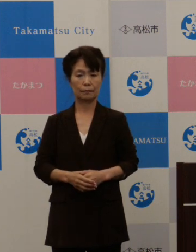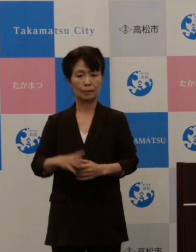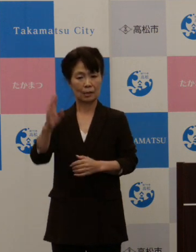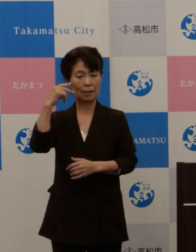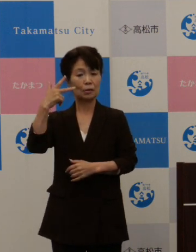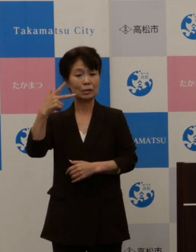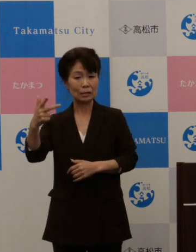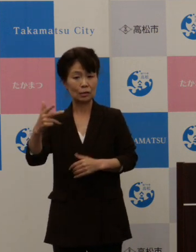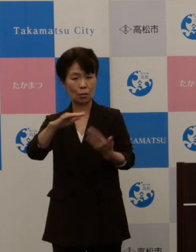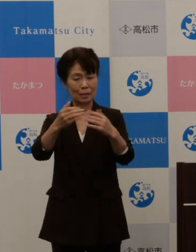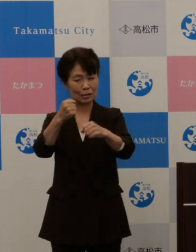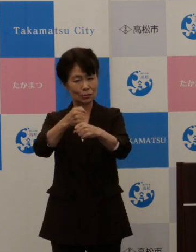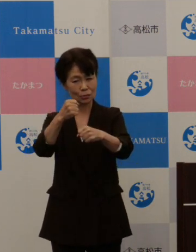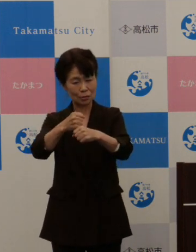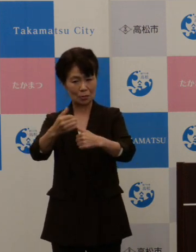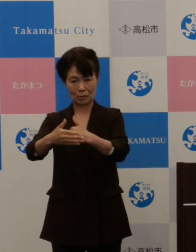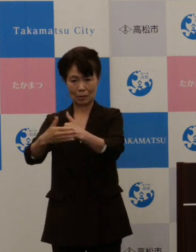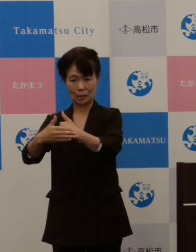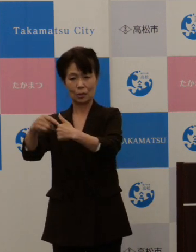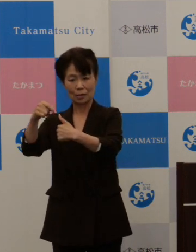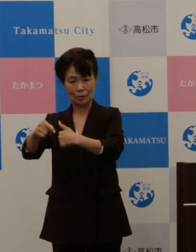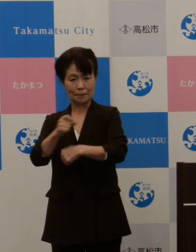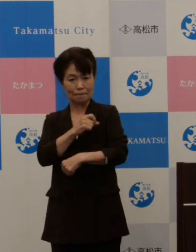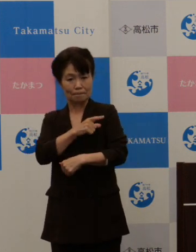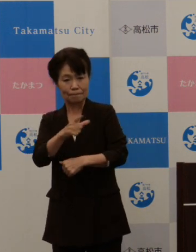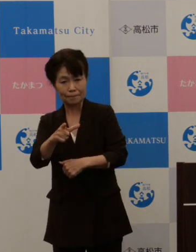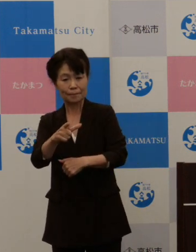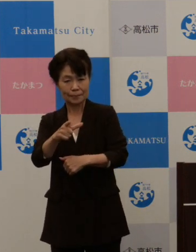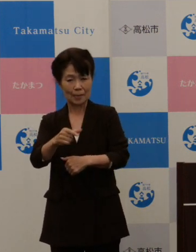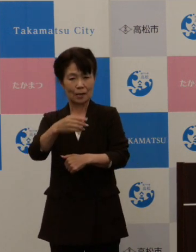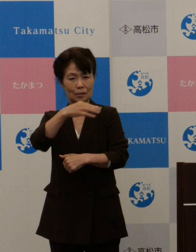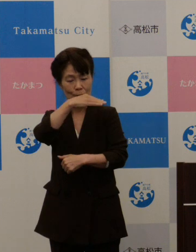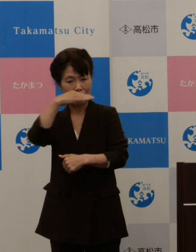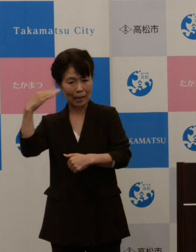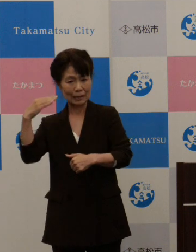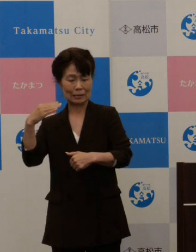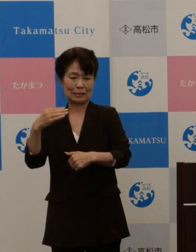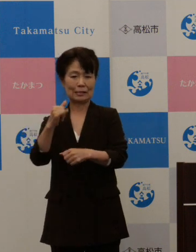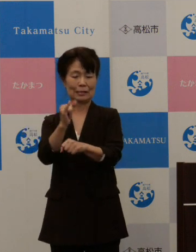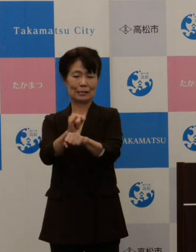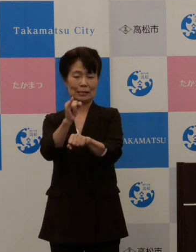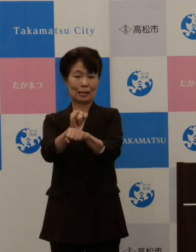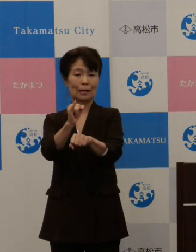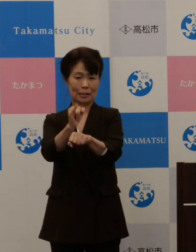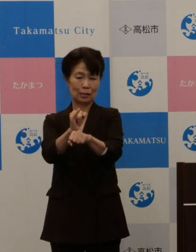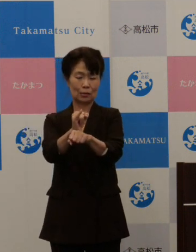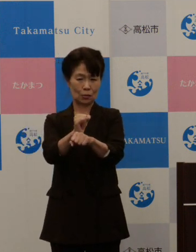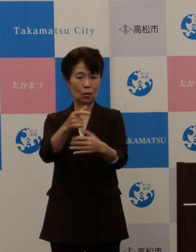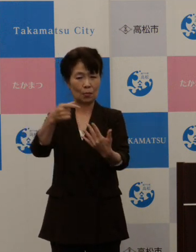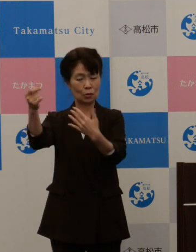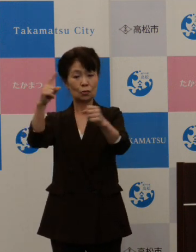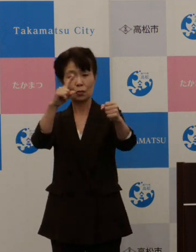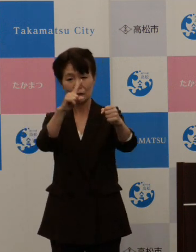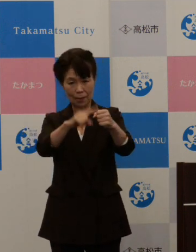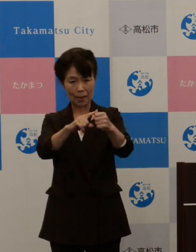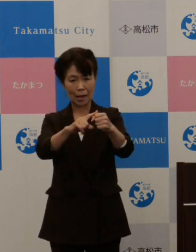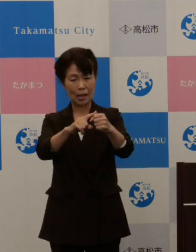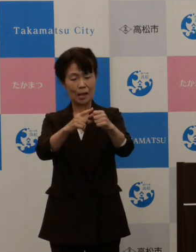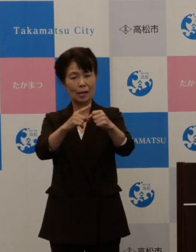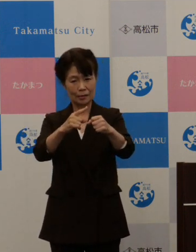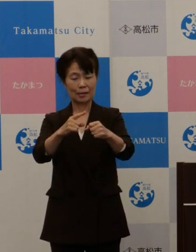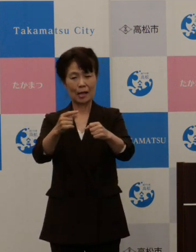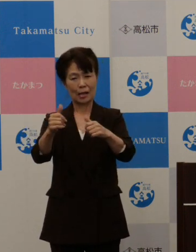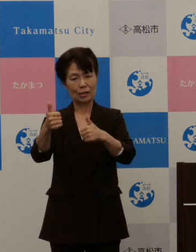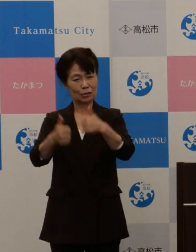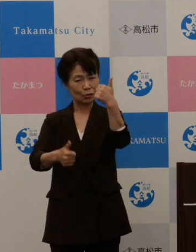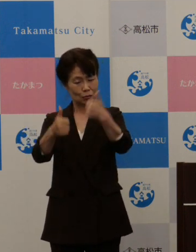松のまちづくりを支えていただく意欲ある優秀な人材の確保のためにも、より多くの受験生